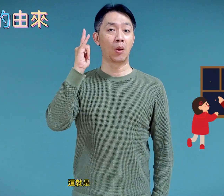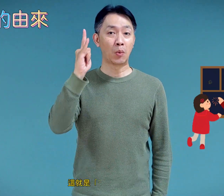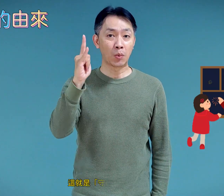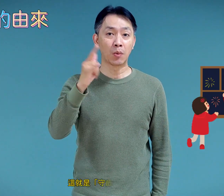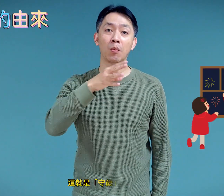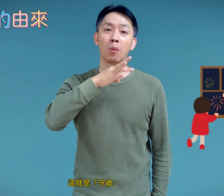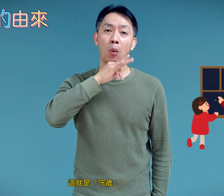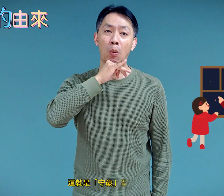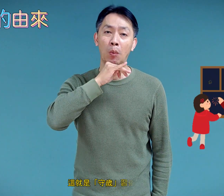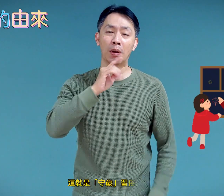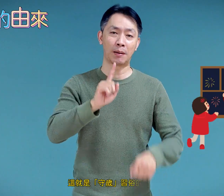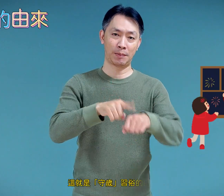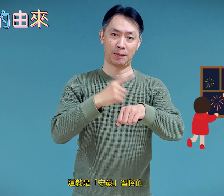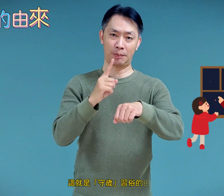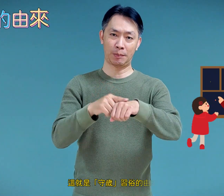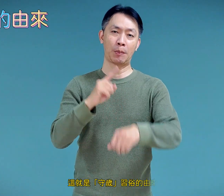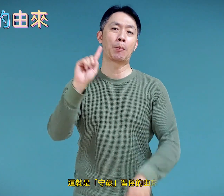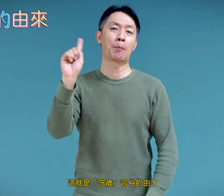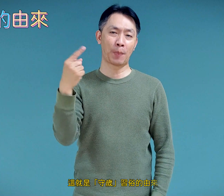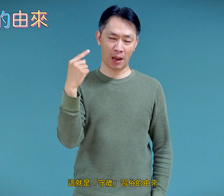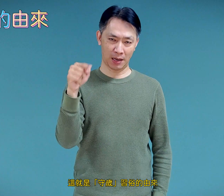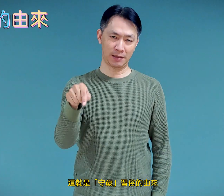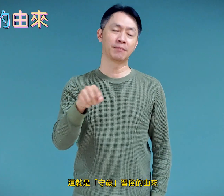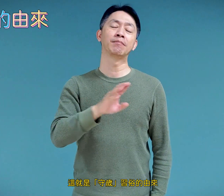这就是守岁习俗的由来。